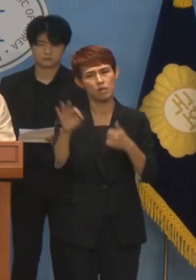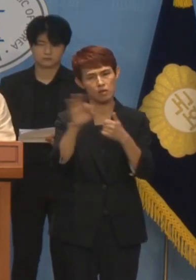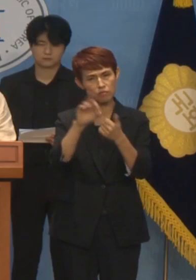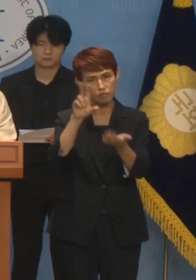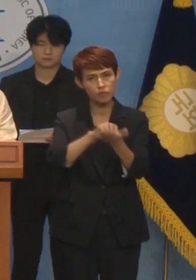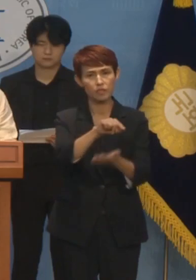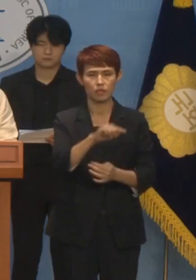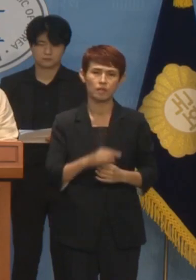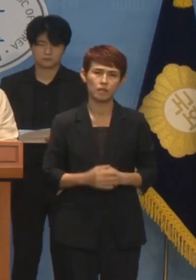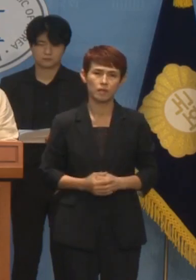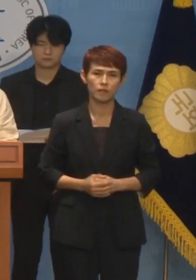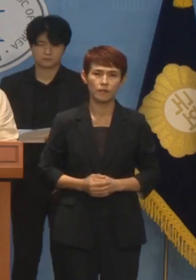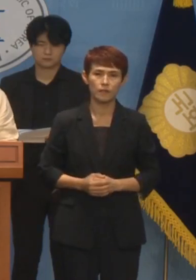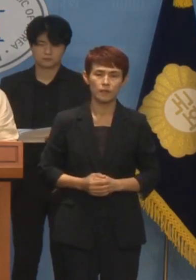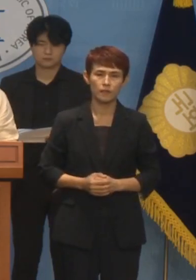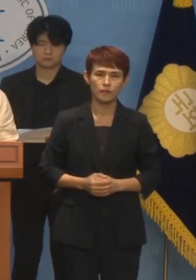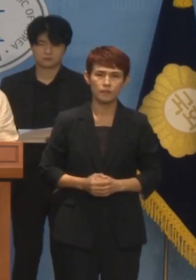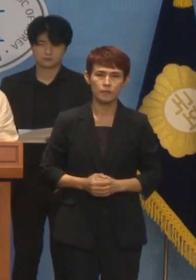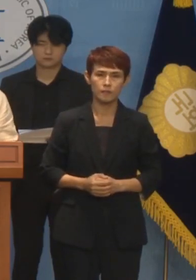계약안은